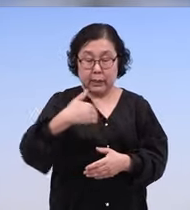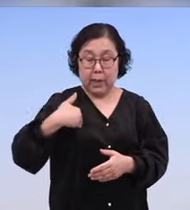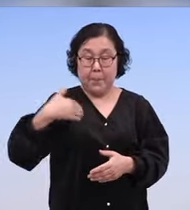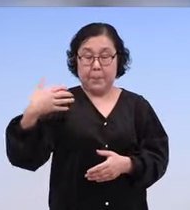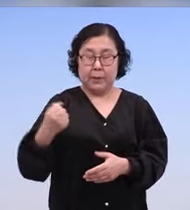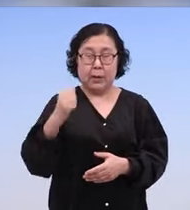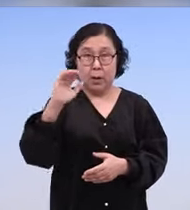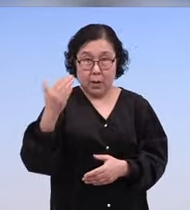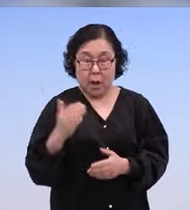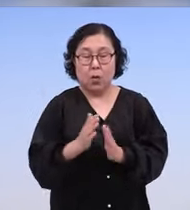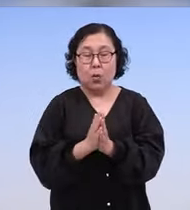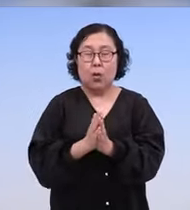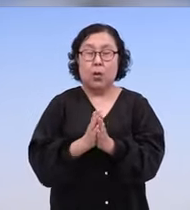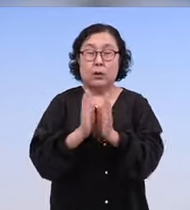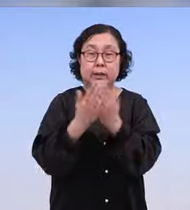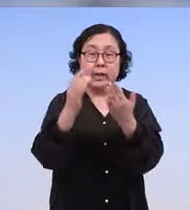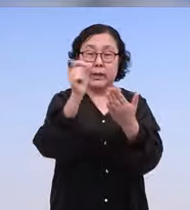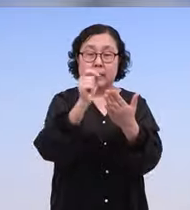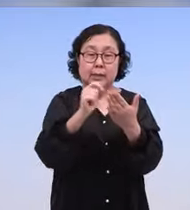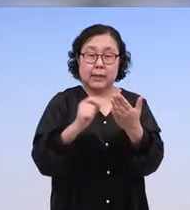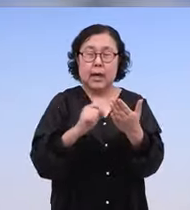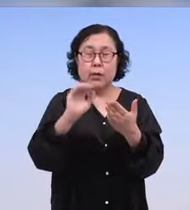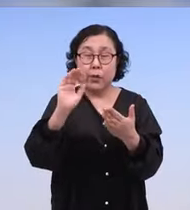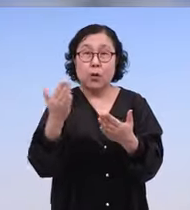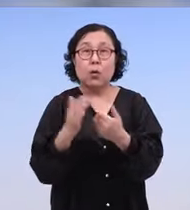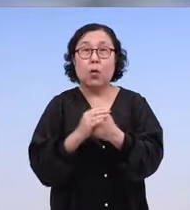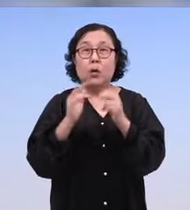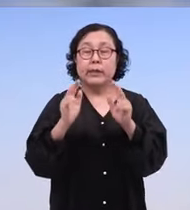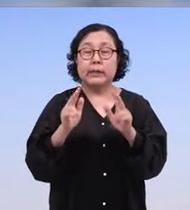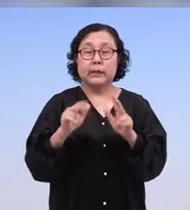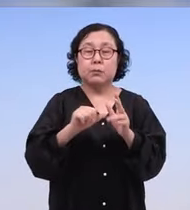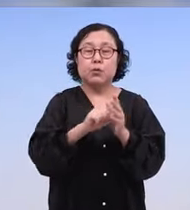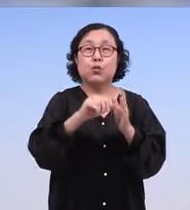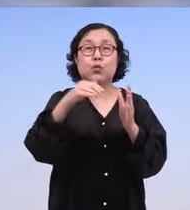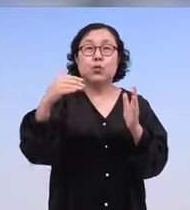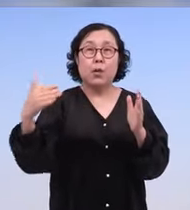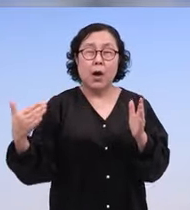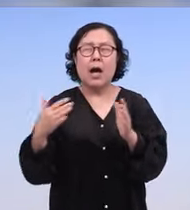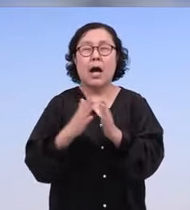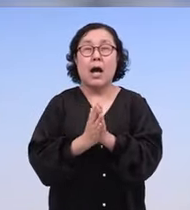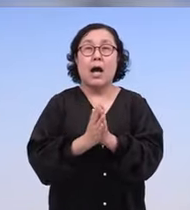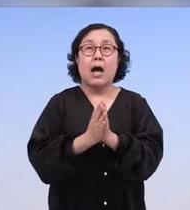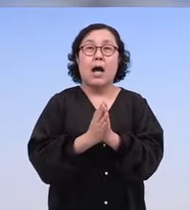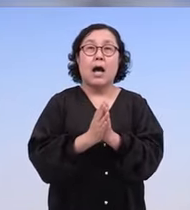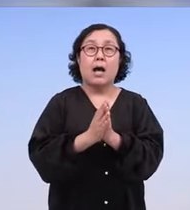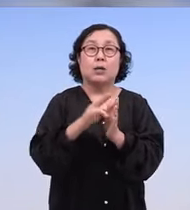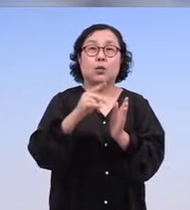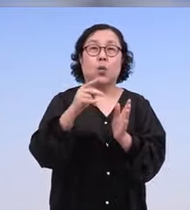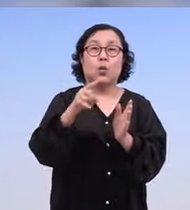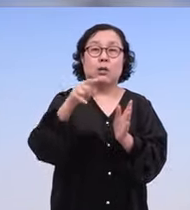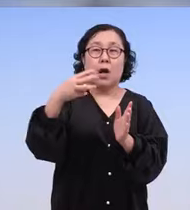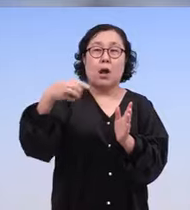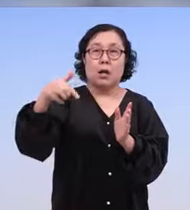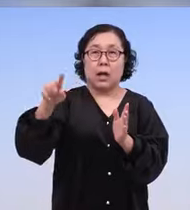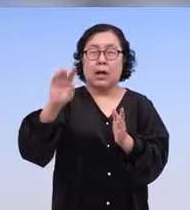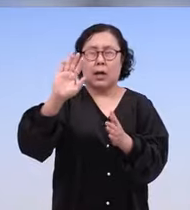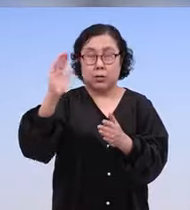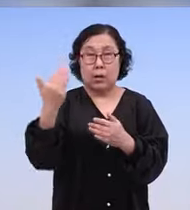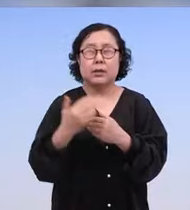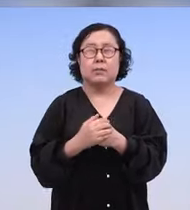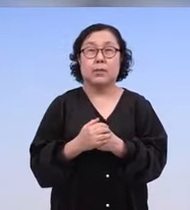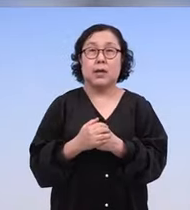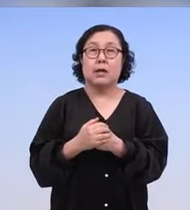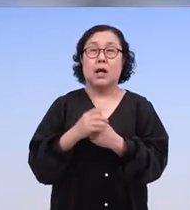그래서 다시 이제 소설을 쓰기 시작했고, 지금은 이분이 아주 유명한 그런 소설가가 돼 있거든요. 그 계기가